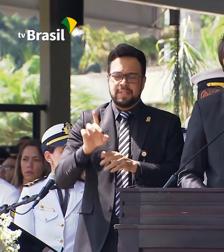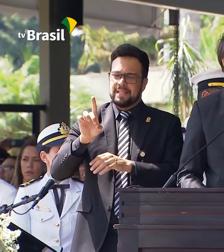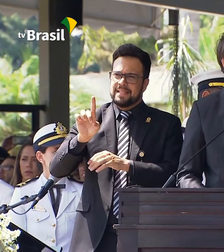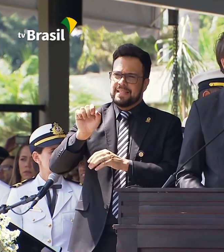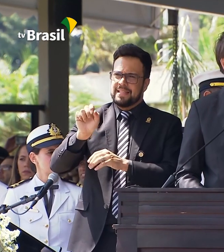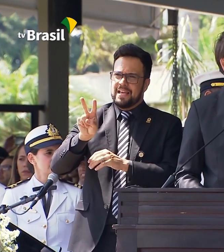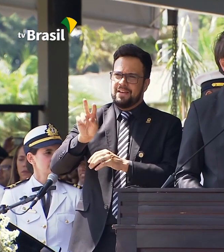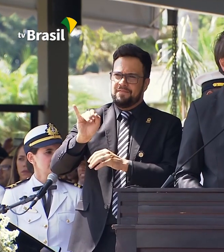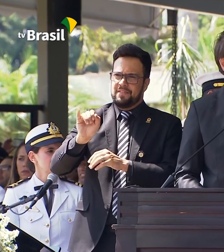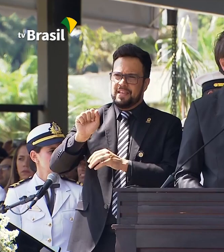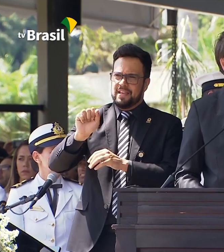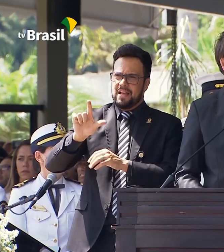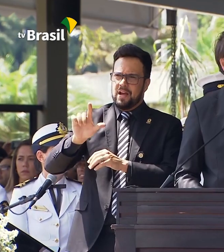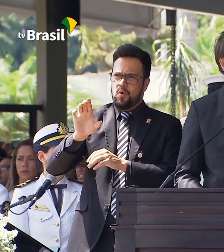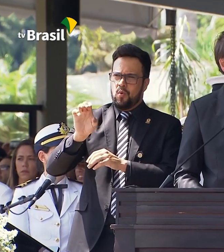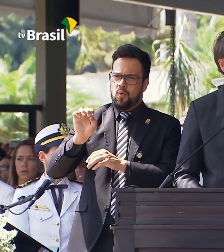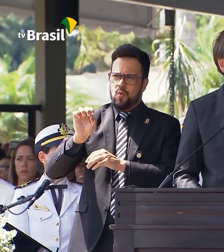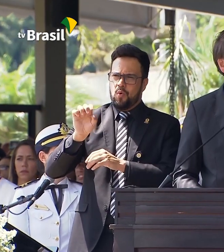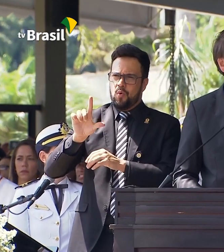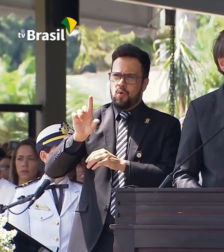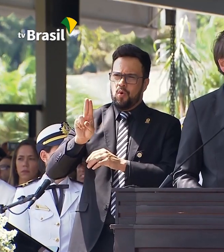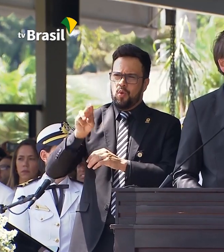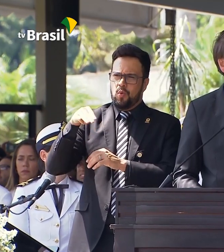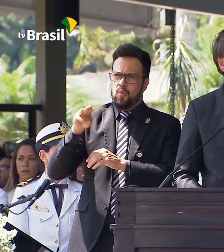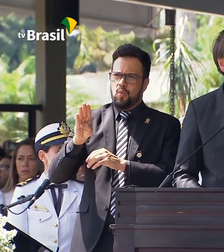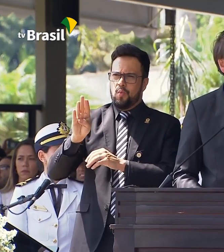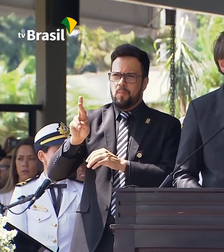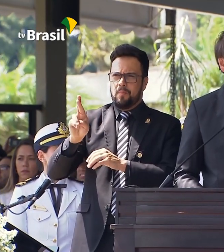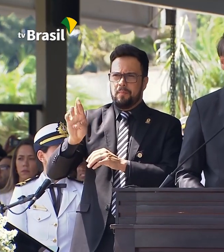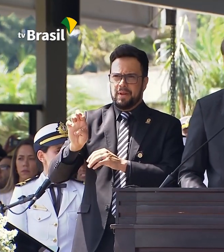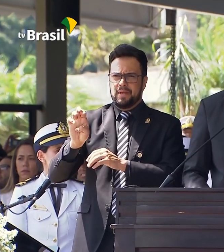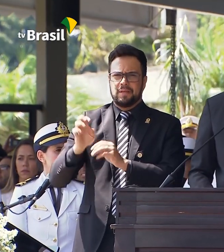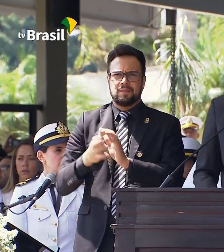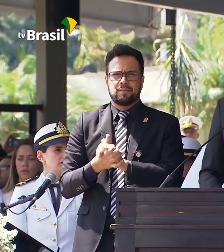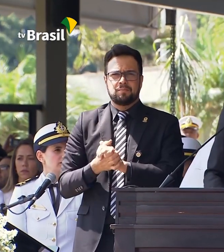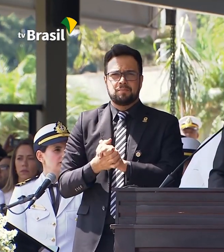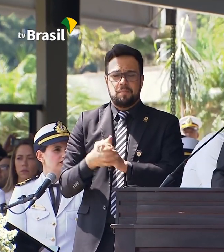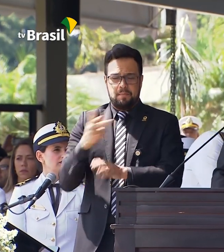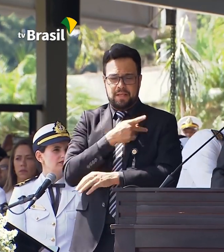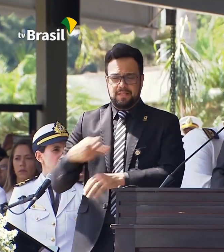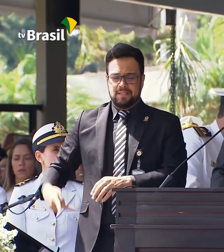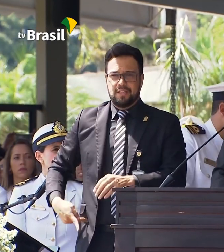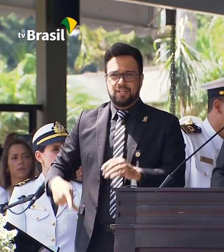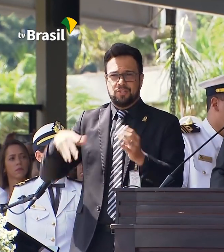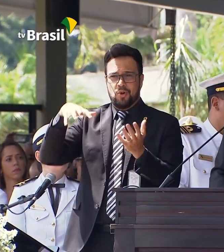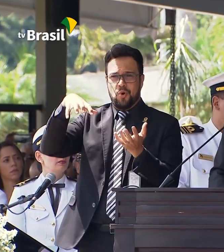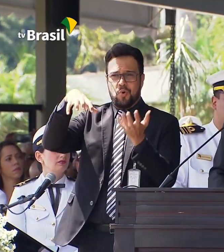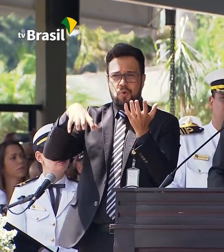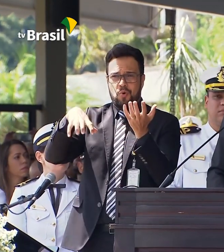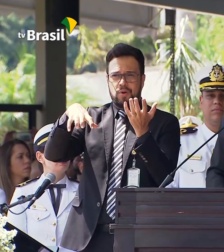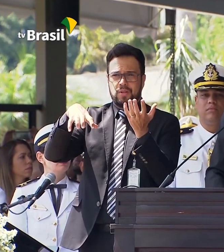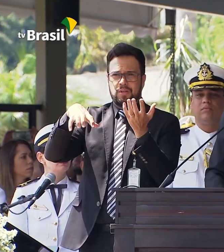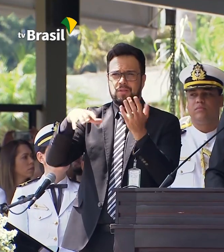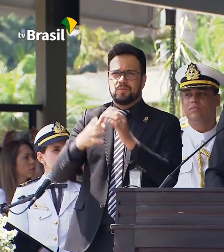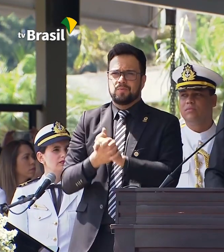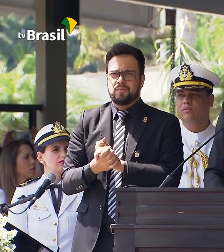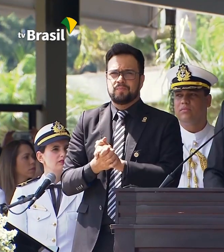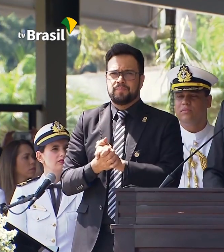E o presidente destacou que é preciso ampliar o apoio aos militares para que possam melhor servir à nação. Cada vez